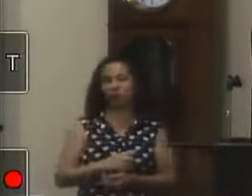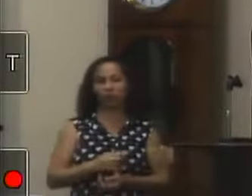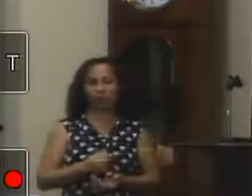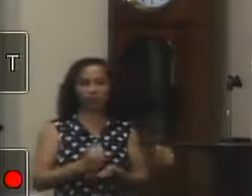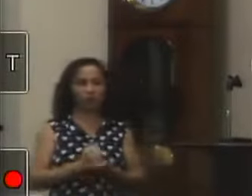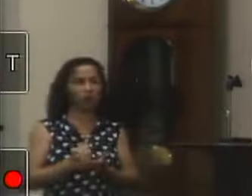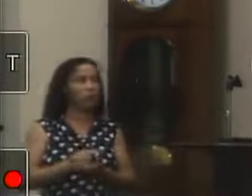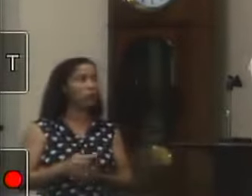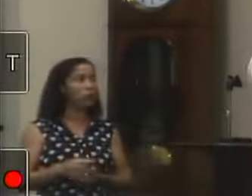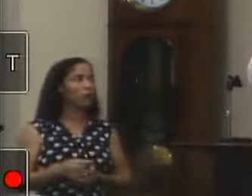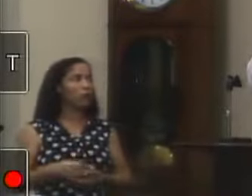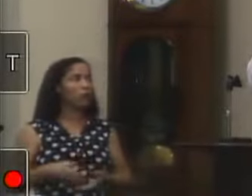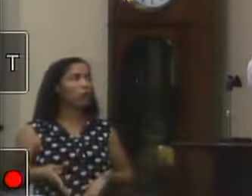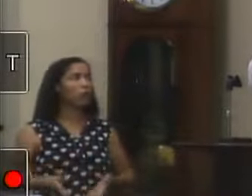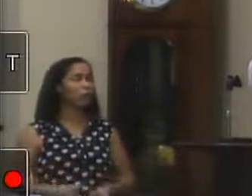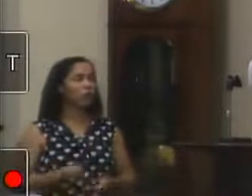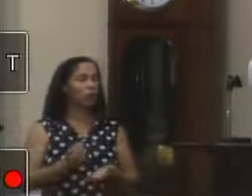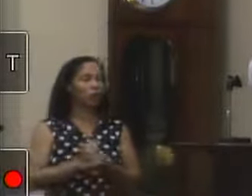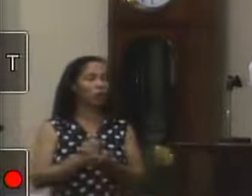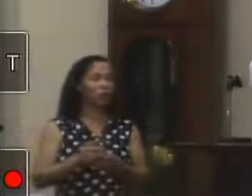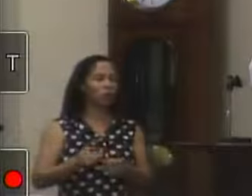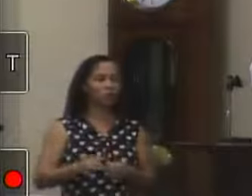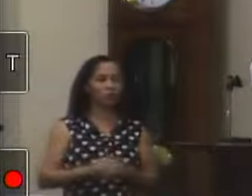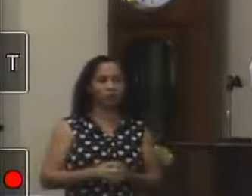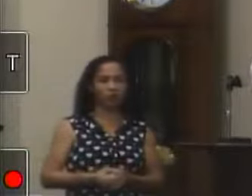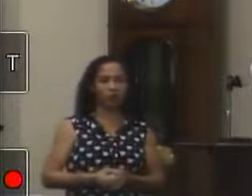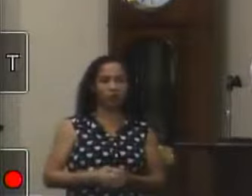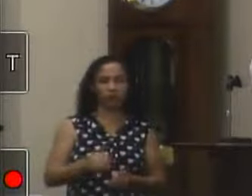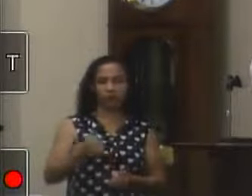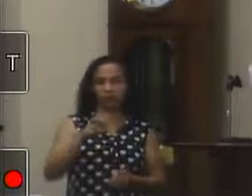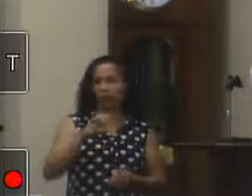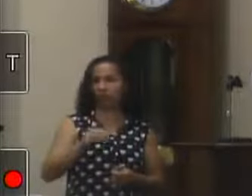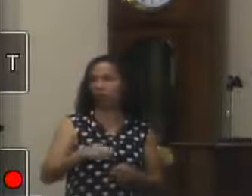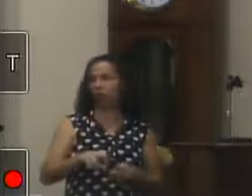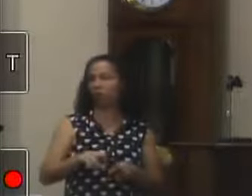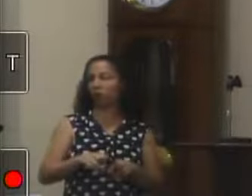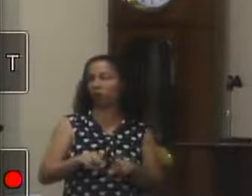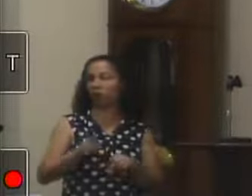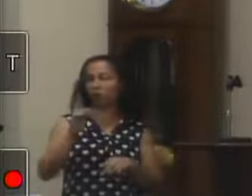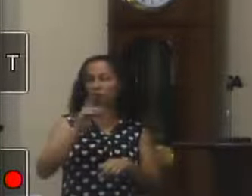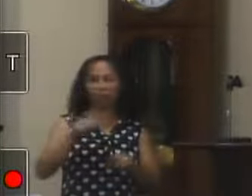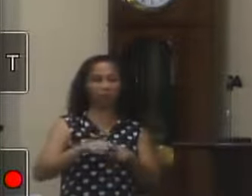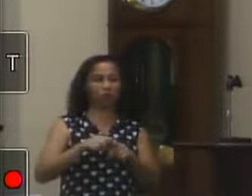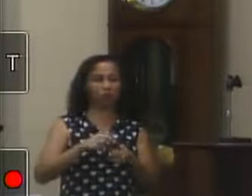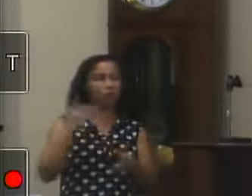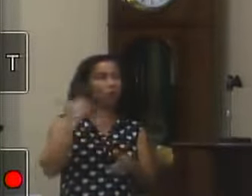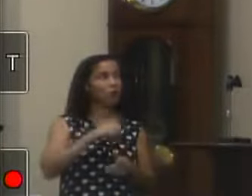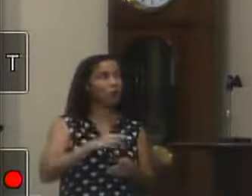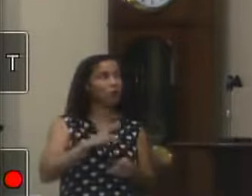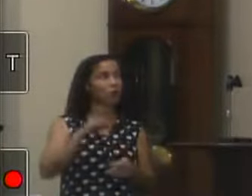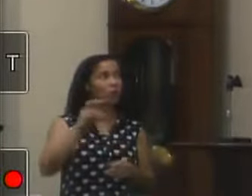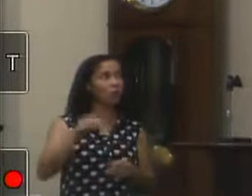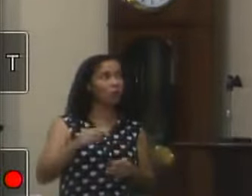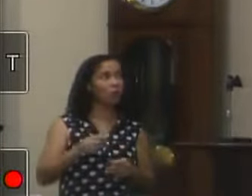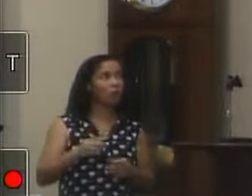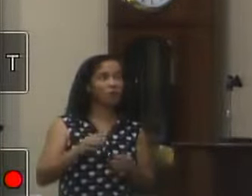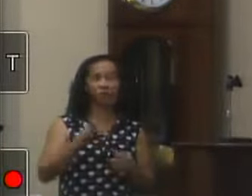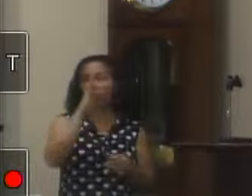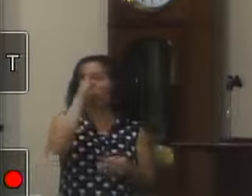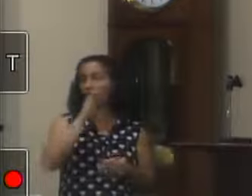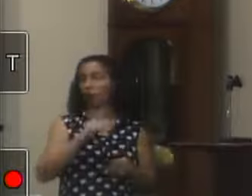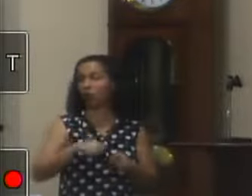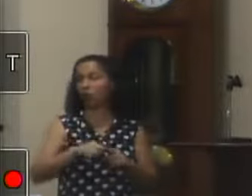de nascimento, de casamento e de óbito, mais de R$150. Eu consegui lá na Fundação Leão 13 50 isenções que nós